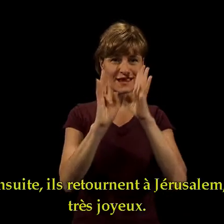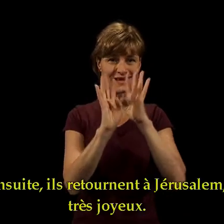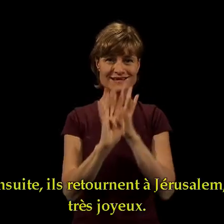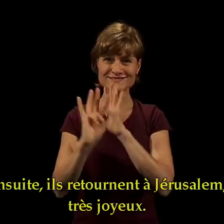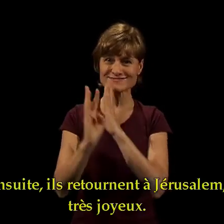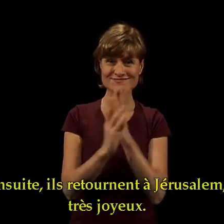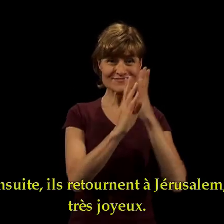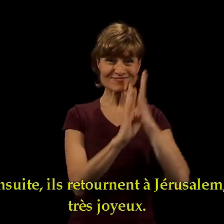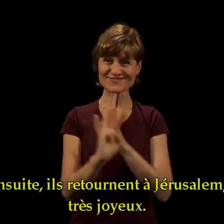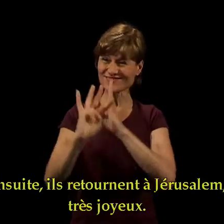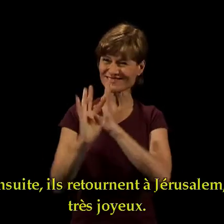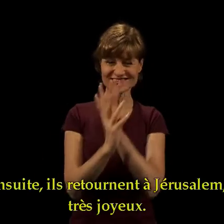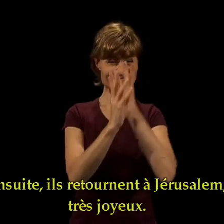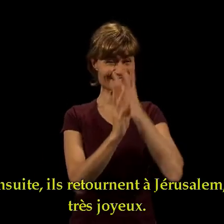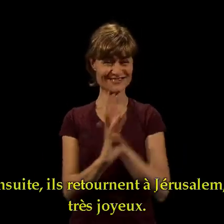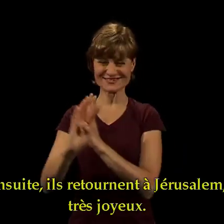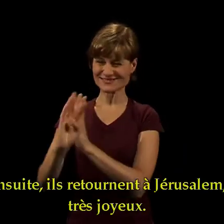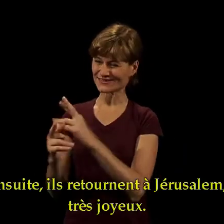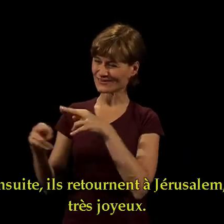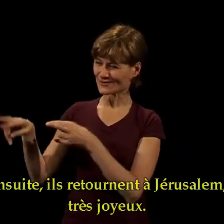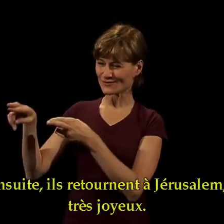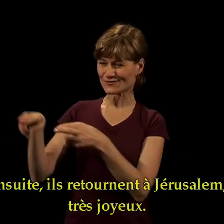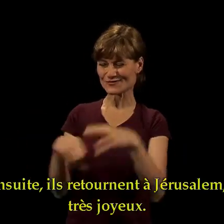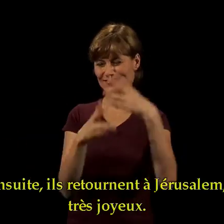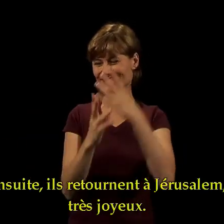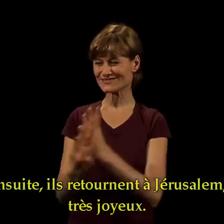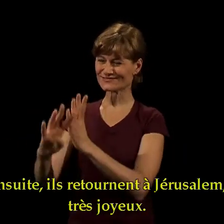Ensuite, il retourne à Jérusalem, très joyeux.